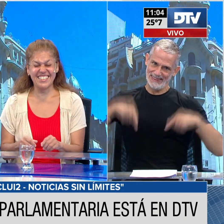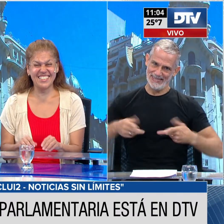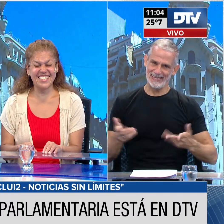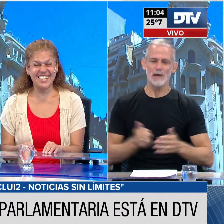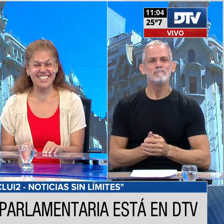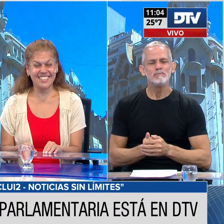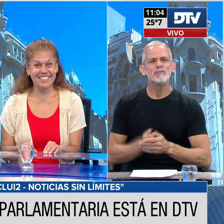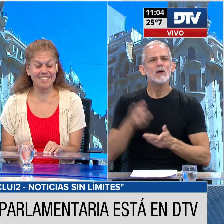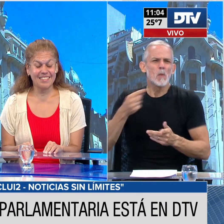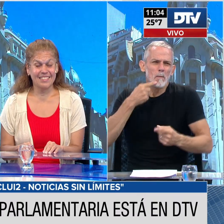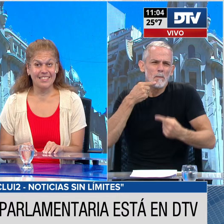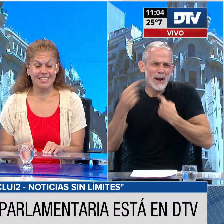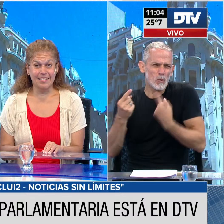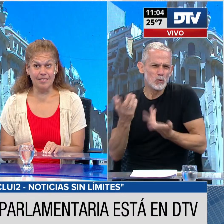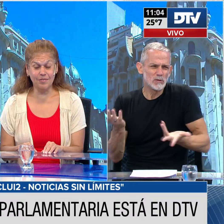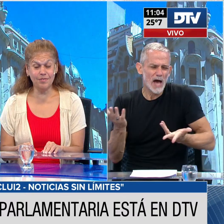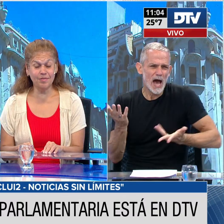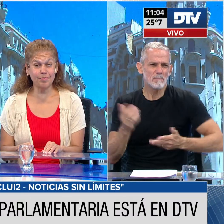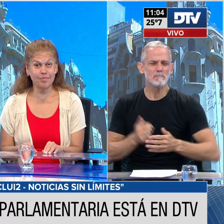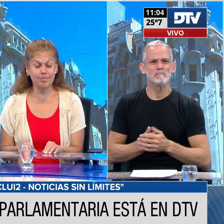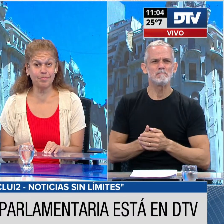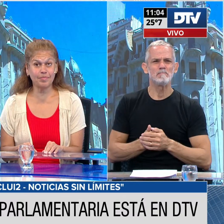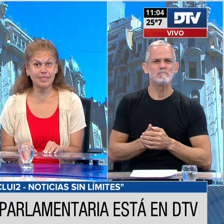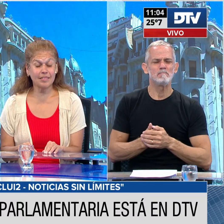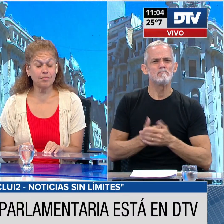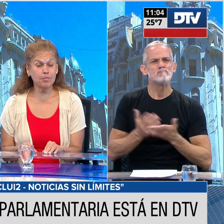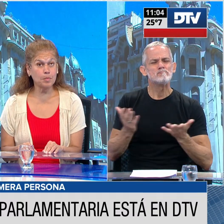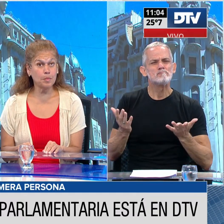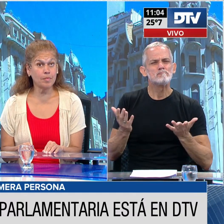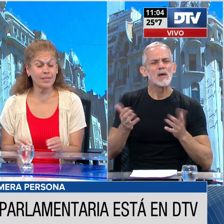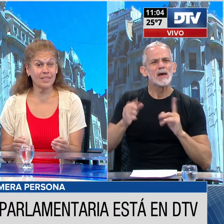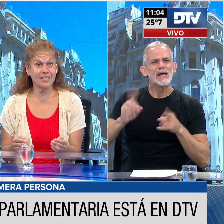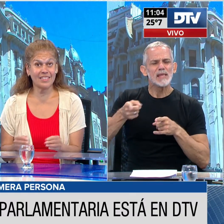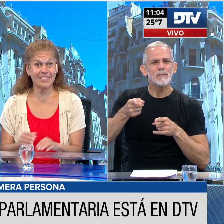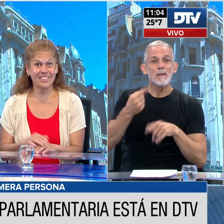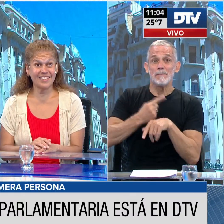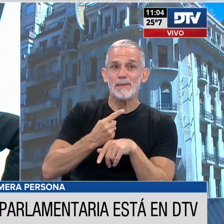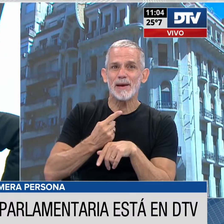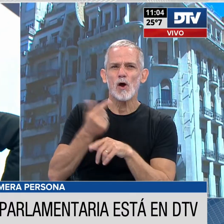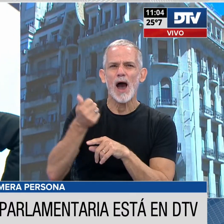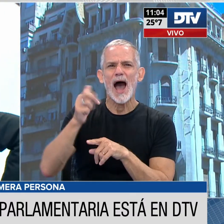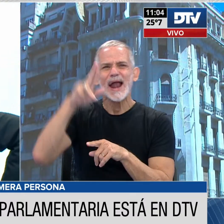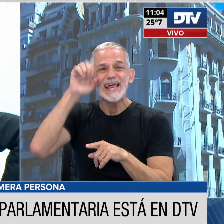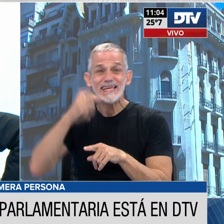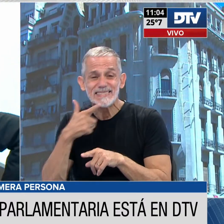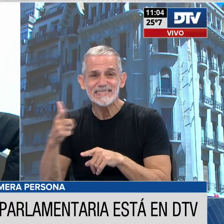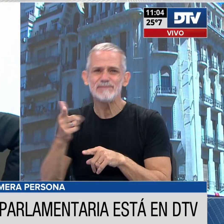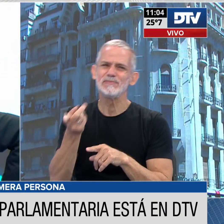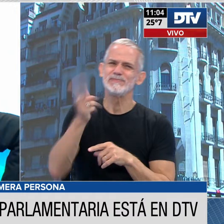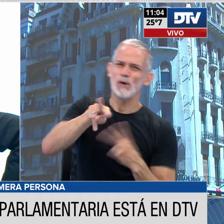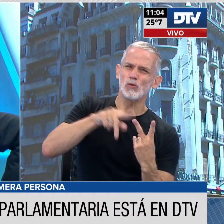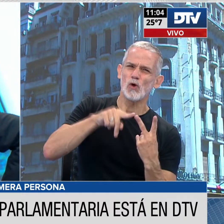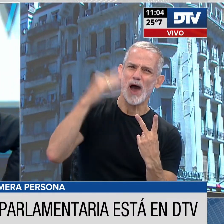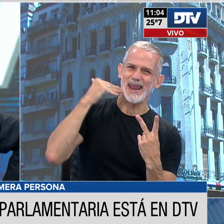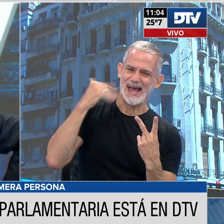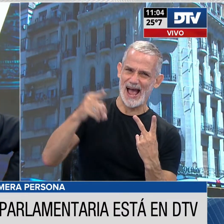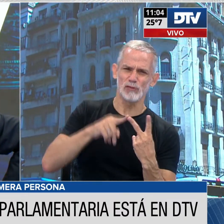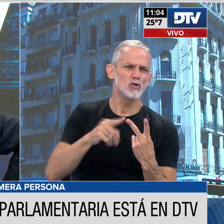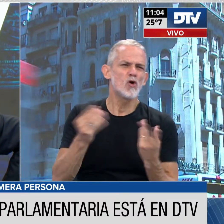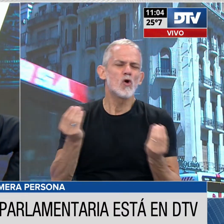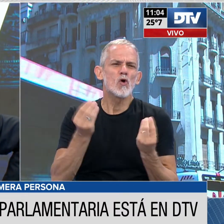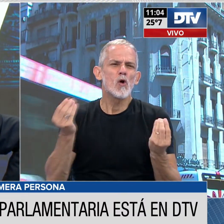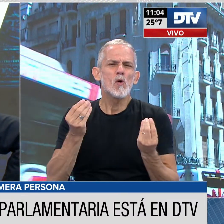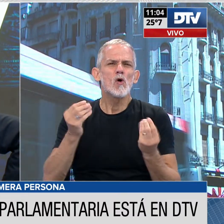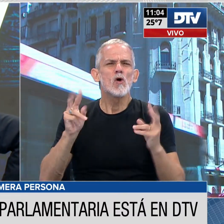y les hago una consulta. En todo caso, también primero a vos, Aleris, y después a Alejandro. ¿Cómo está